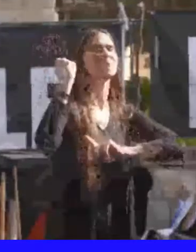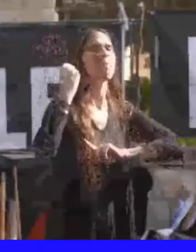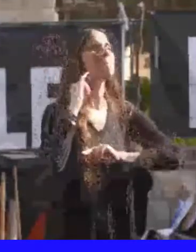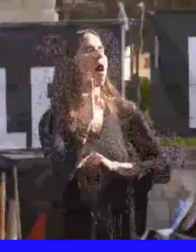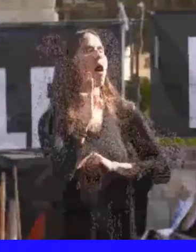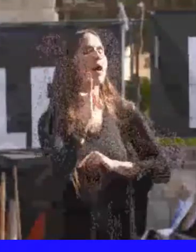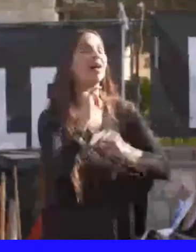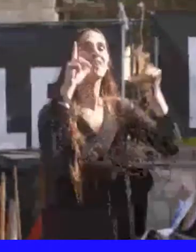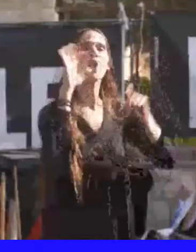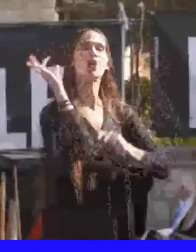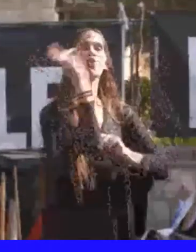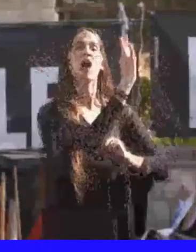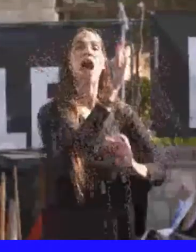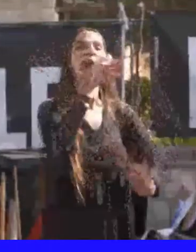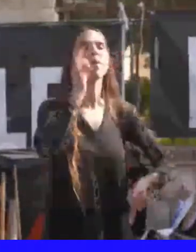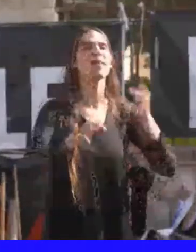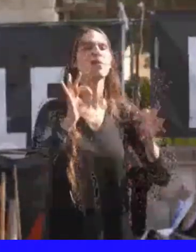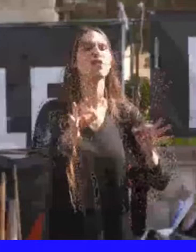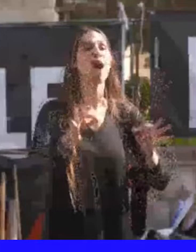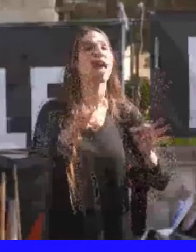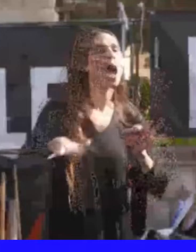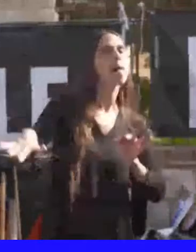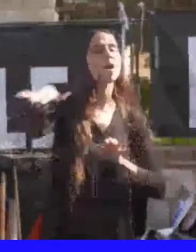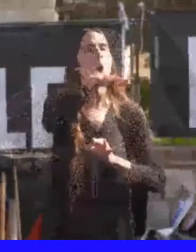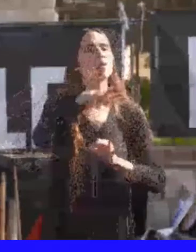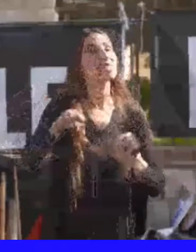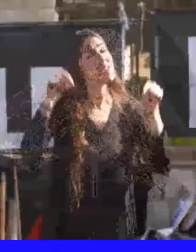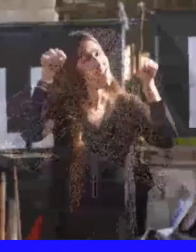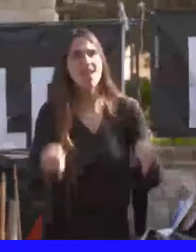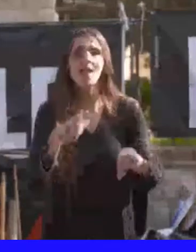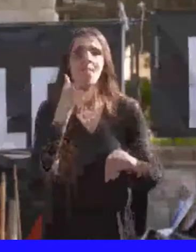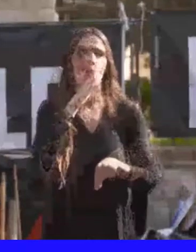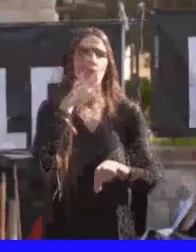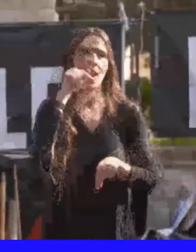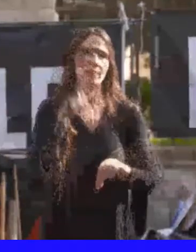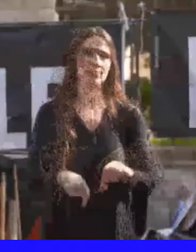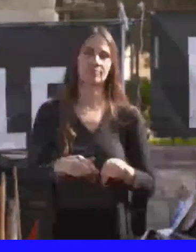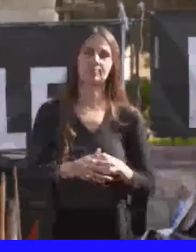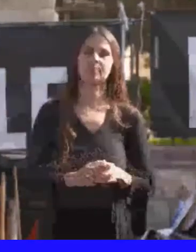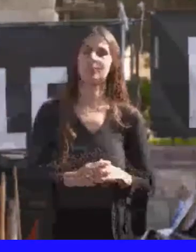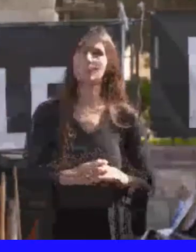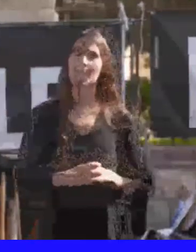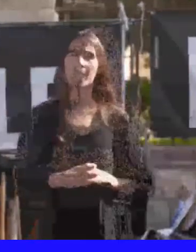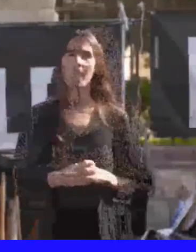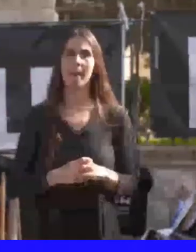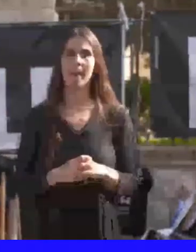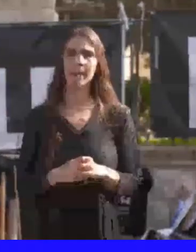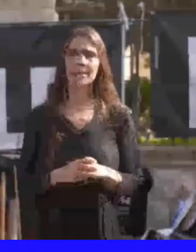תהיה התמונה שלך בבית המשפט המחוזי כאן בירושלים.